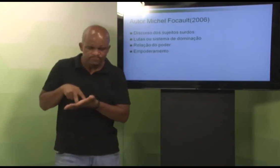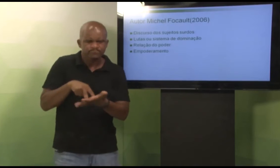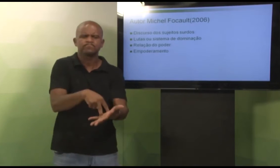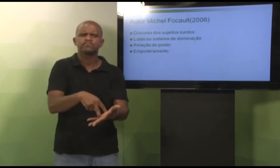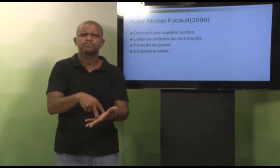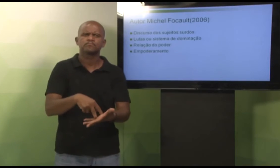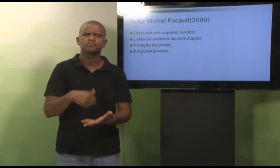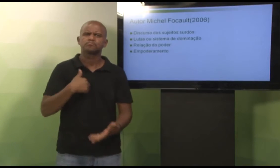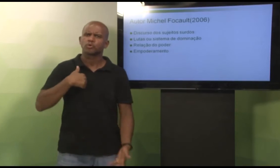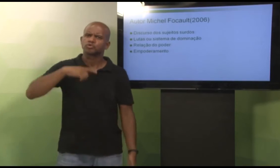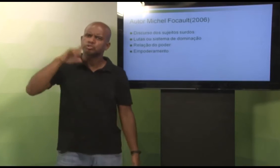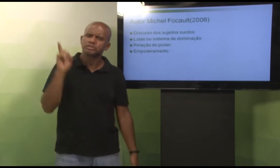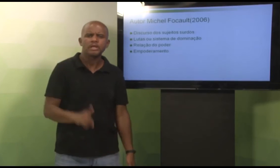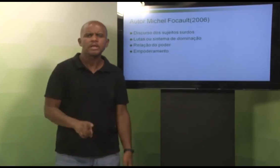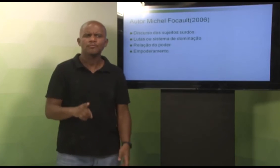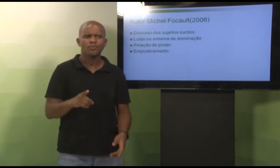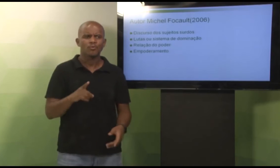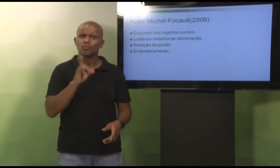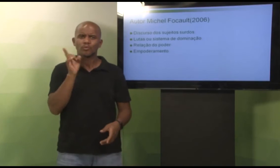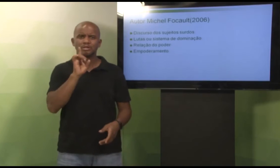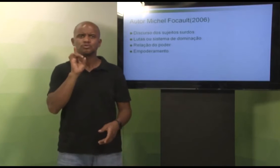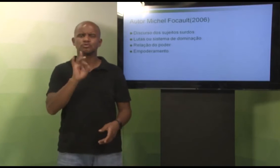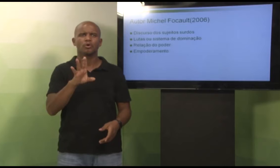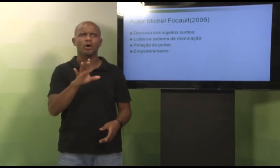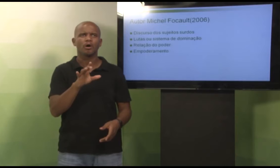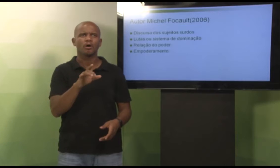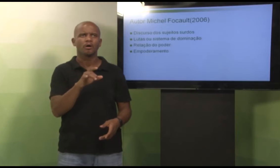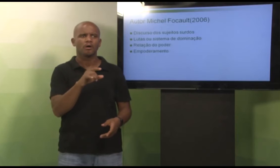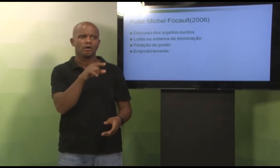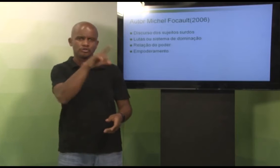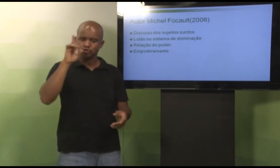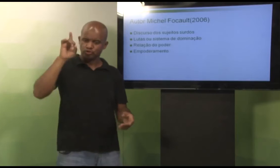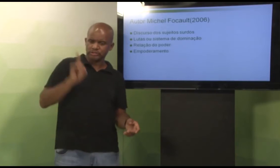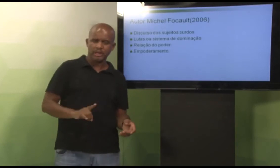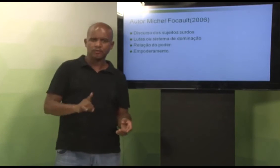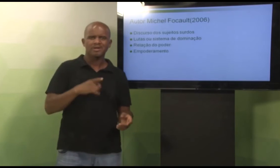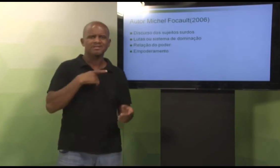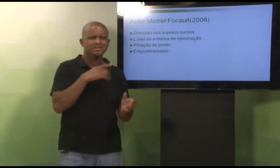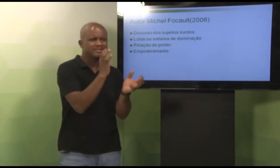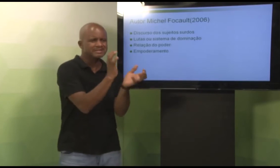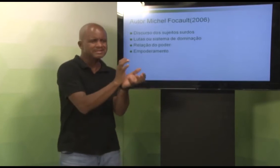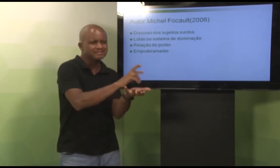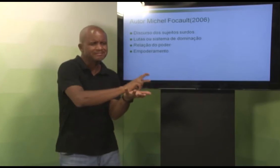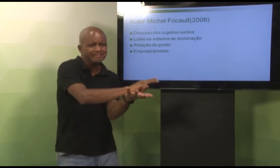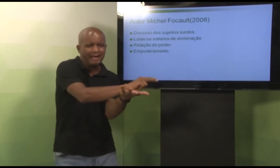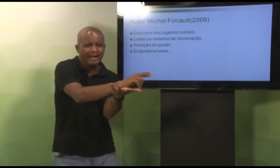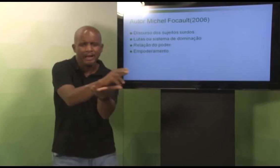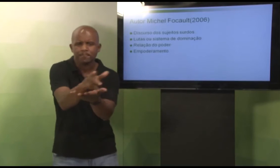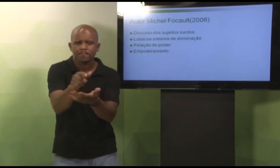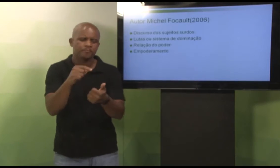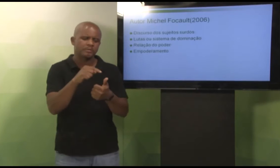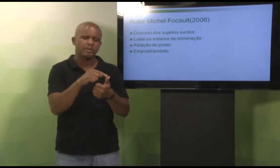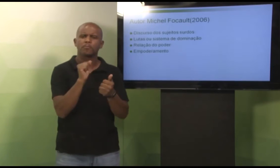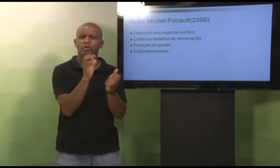temos um determinado grupo de ouvintes que se impõe, que impõe os seus